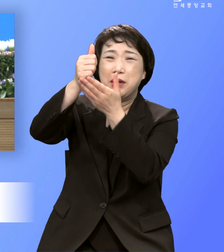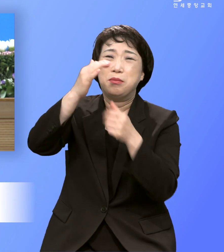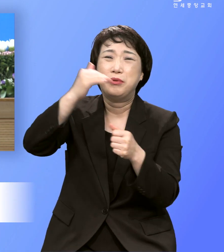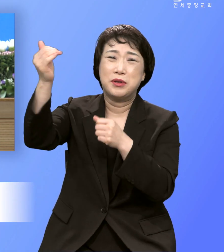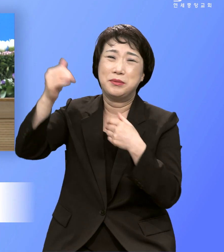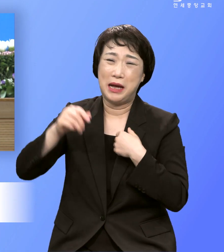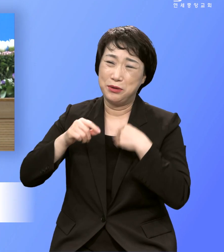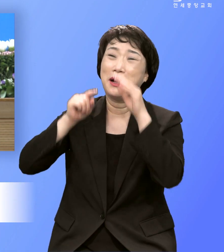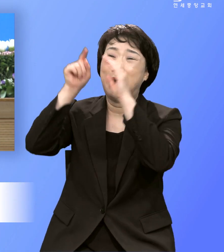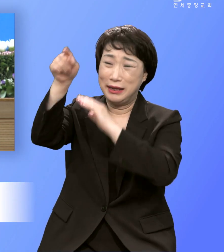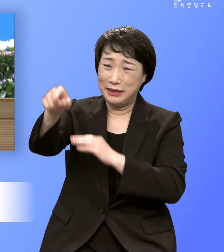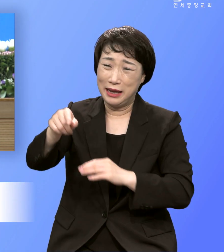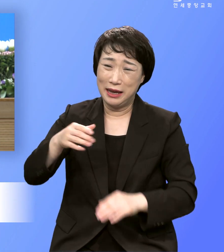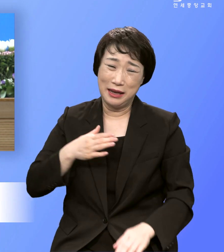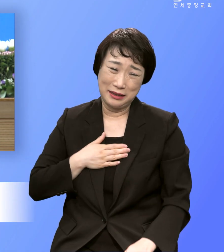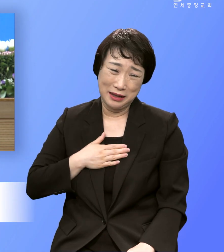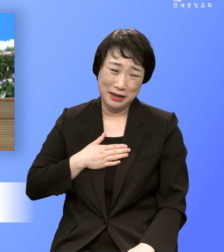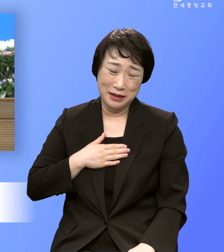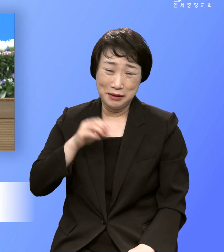나도 갈게.